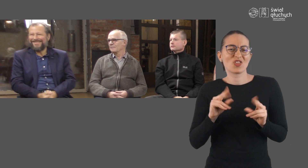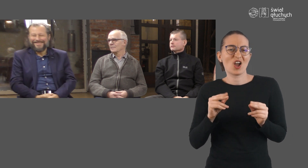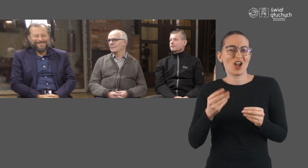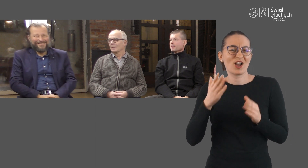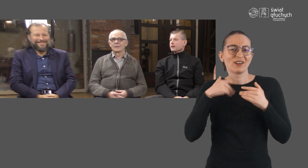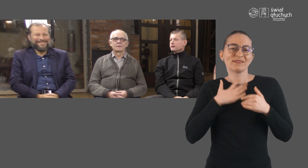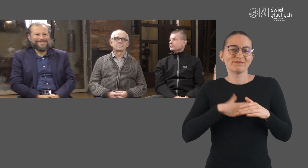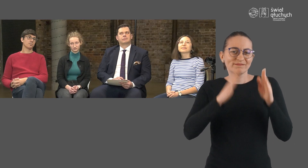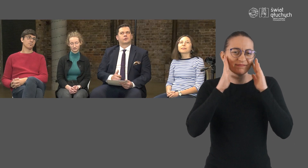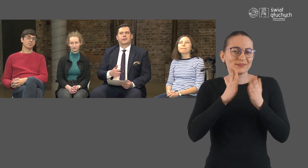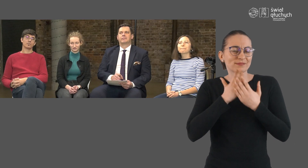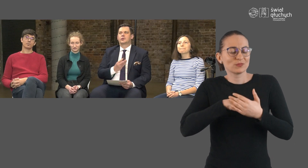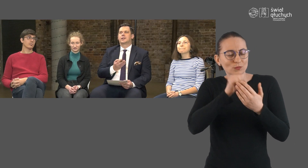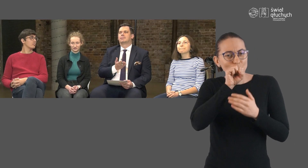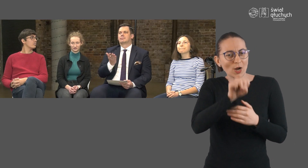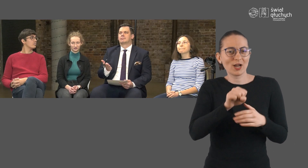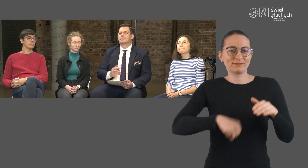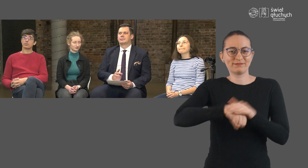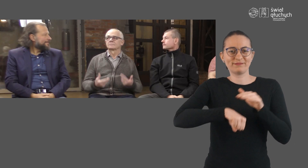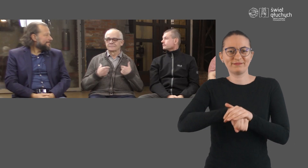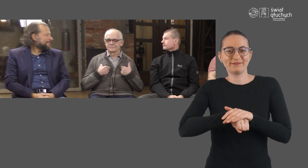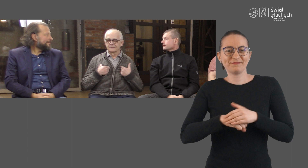Moją pasją jest sport.